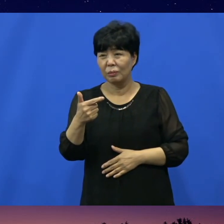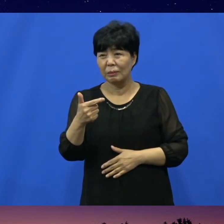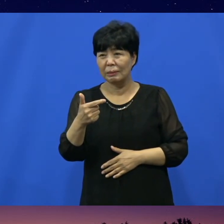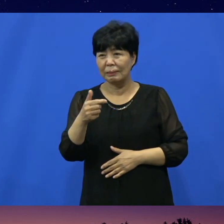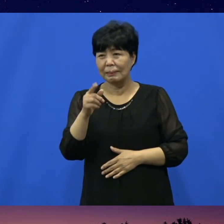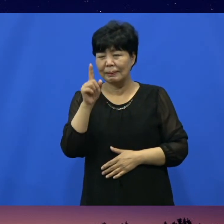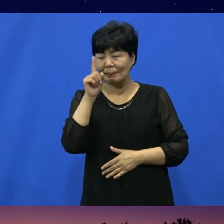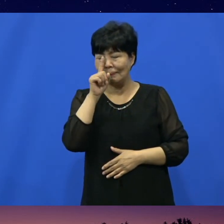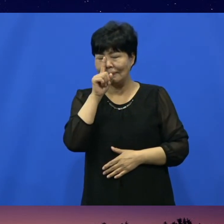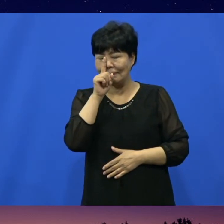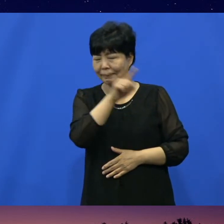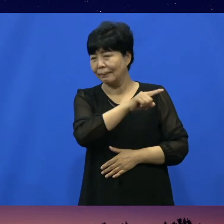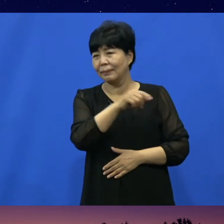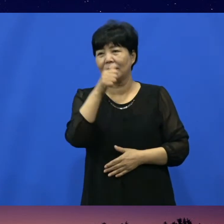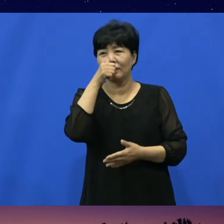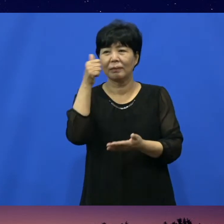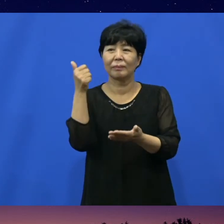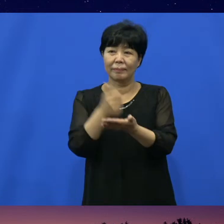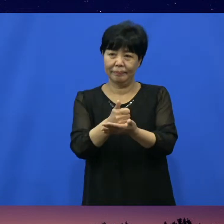완악함이죠.